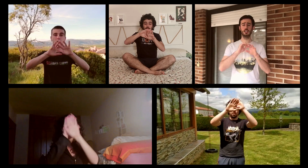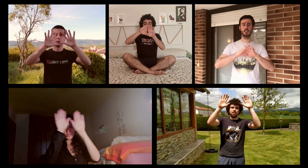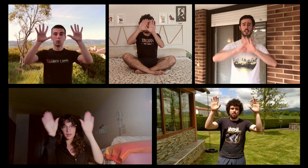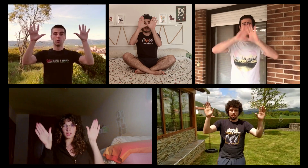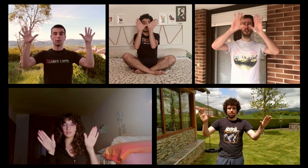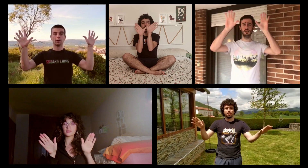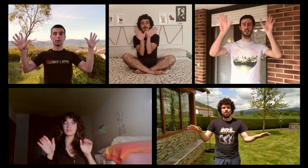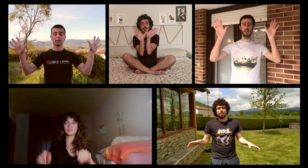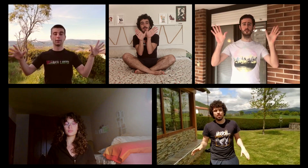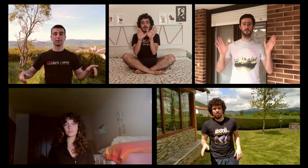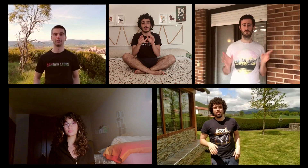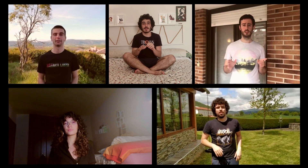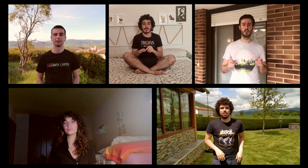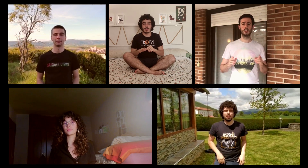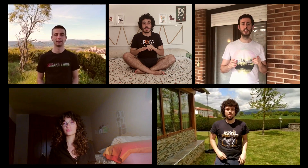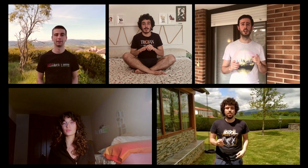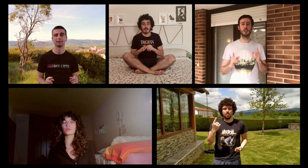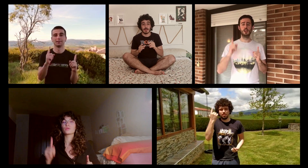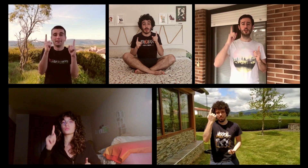goizetan argi,